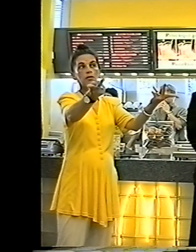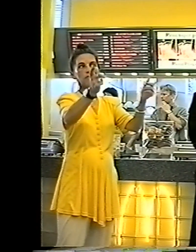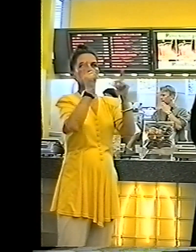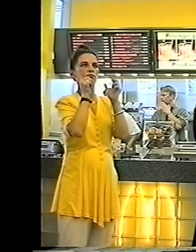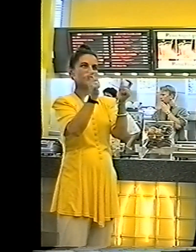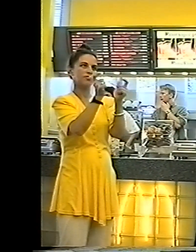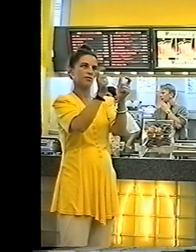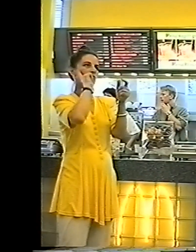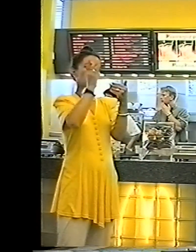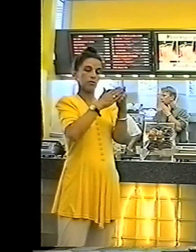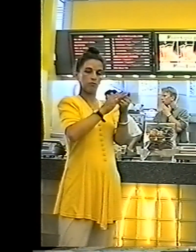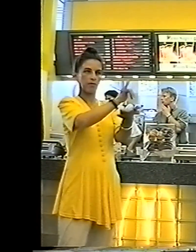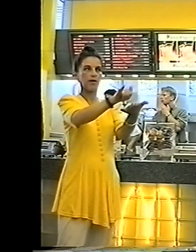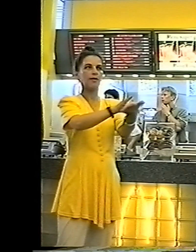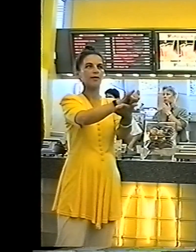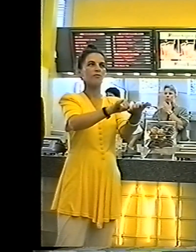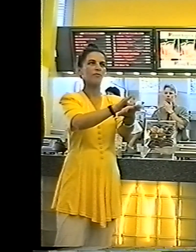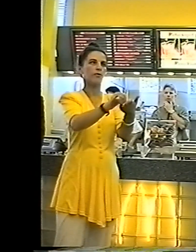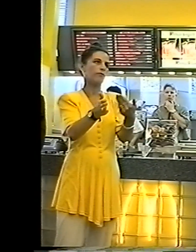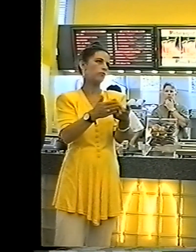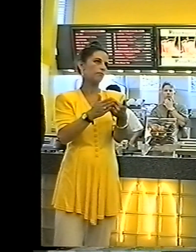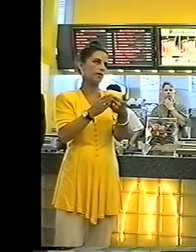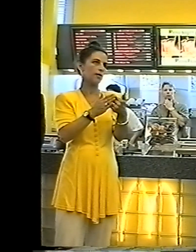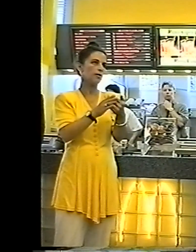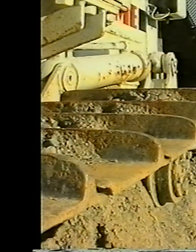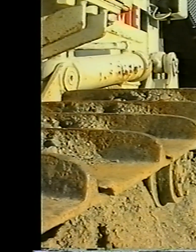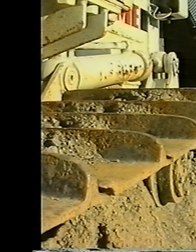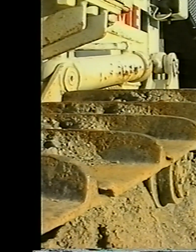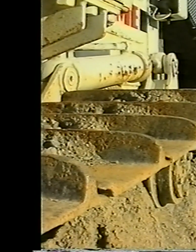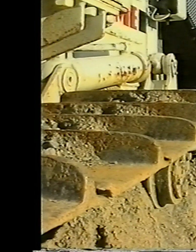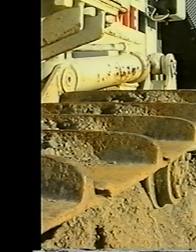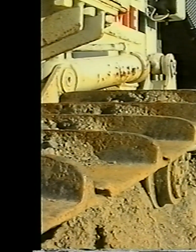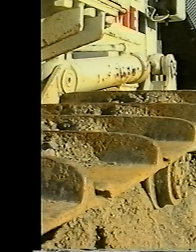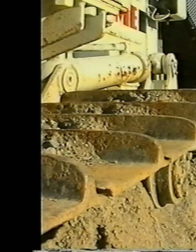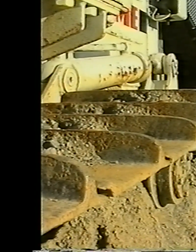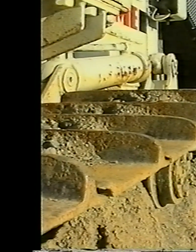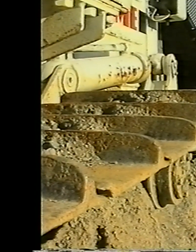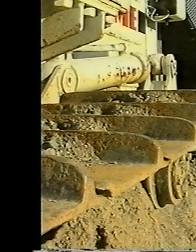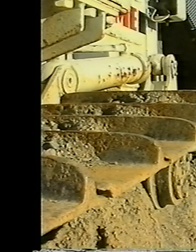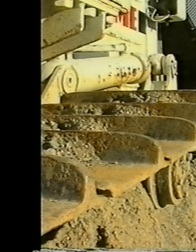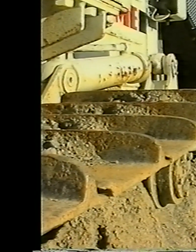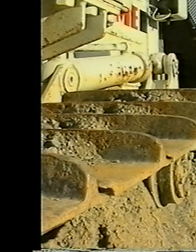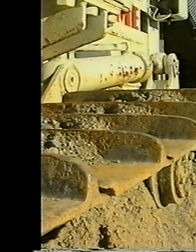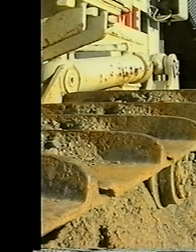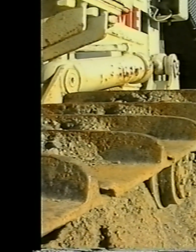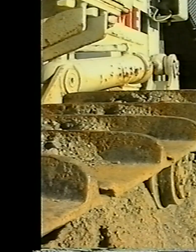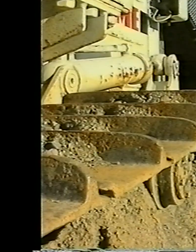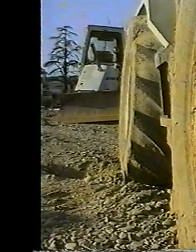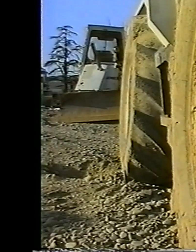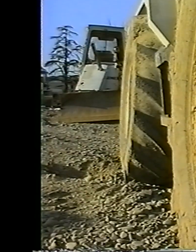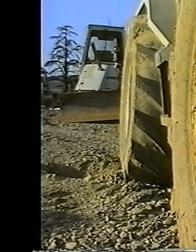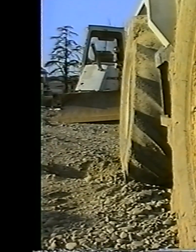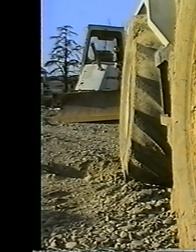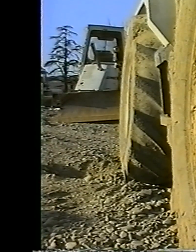l'aéroport, est pour nous vraiment une place stratégique. En plus, j'aimerais tout particulièrement remercier M.